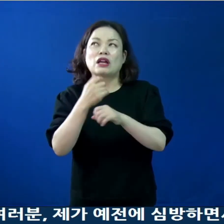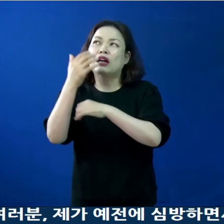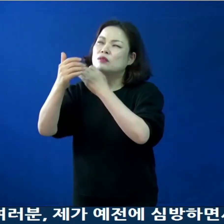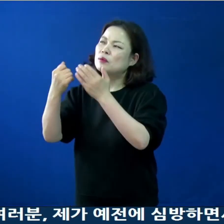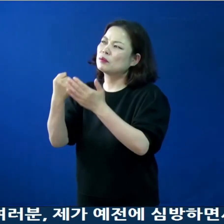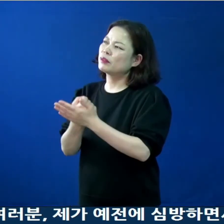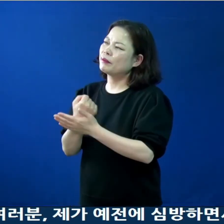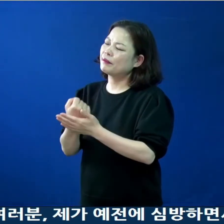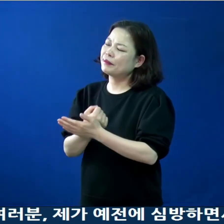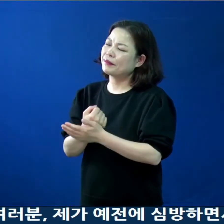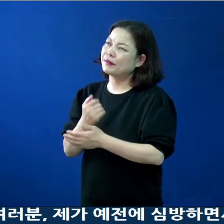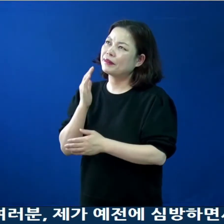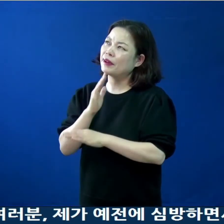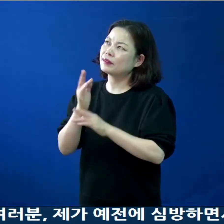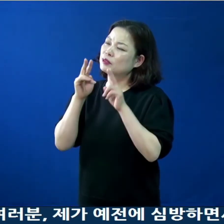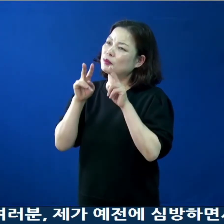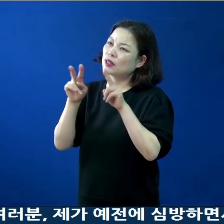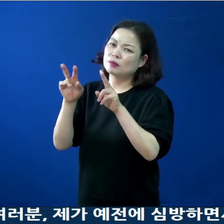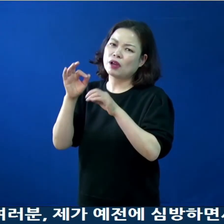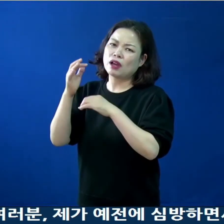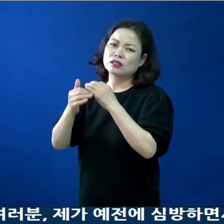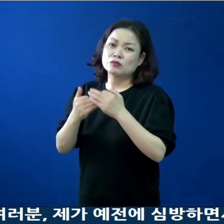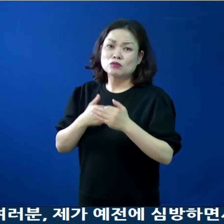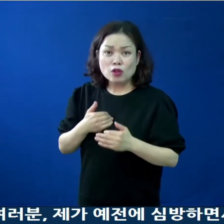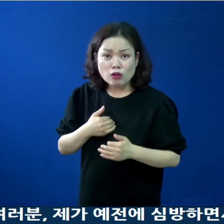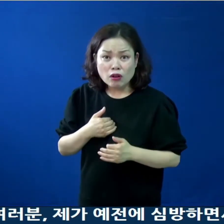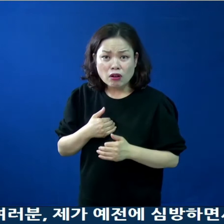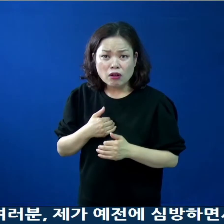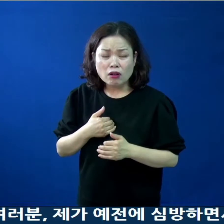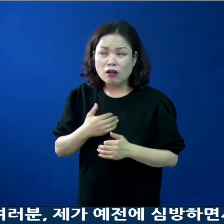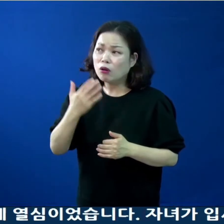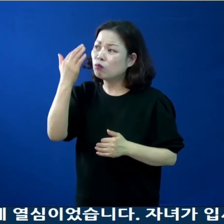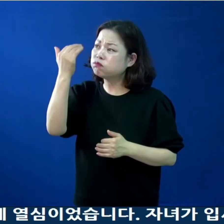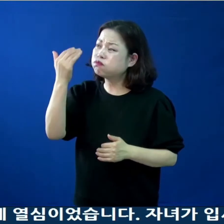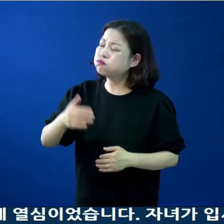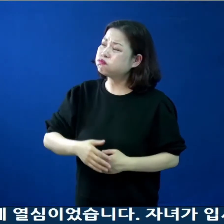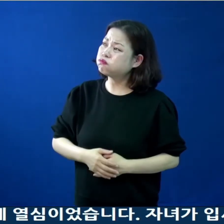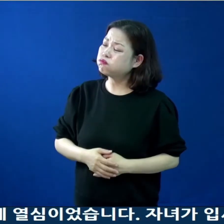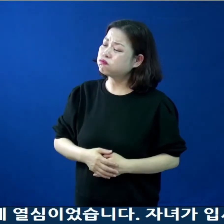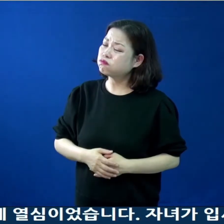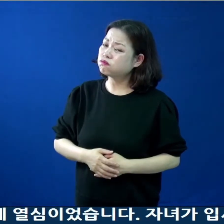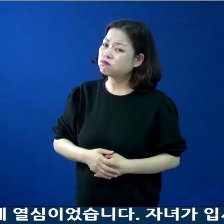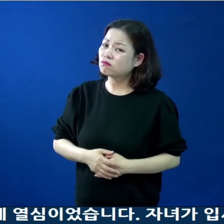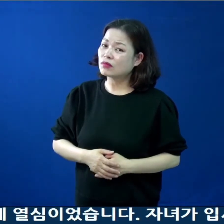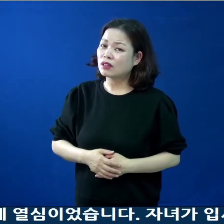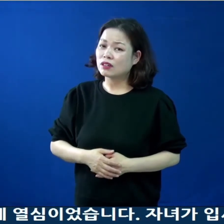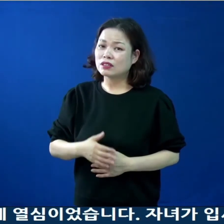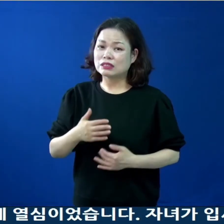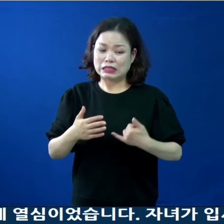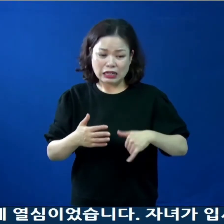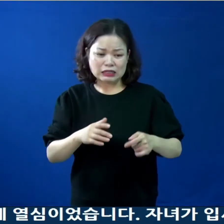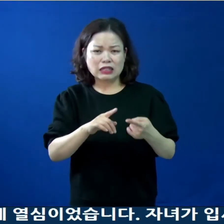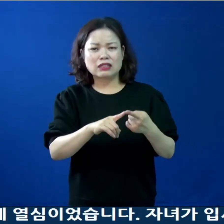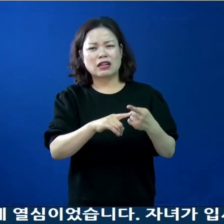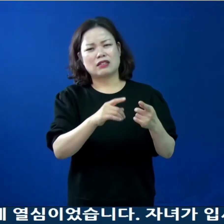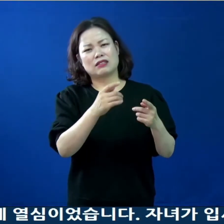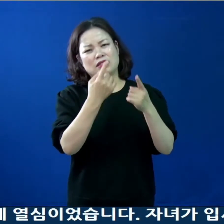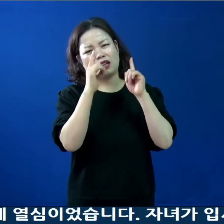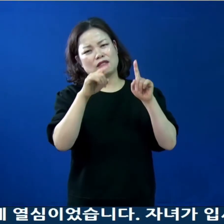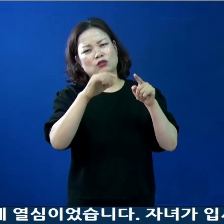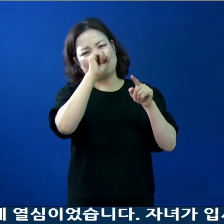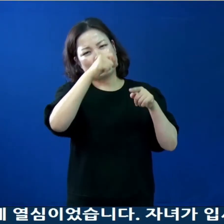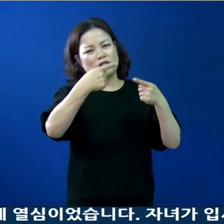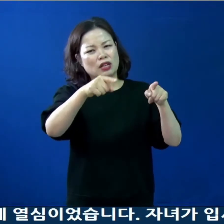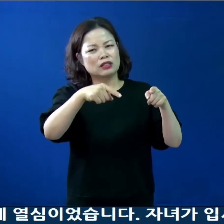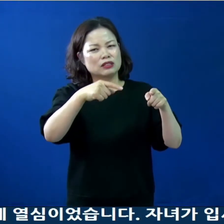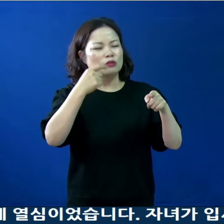섭섭해하시면서 하늘을 바라보고 하나님 제가 안 보이십니까? 막 이러면서 막 울면서 이렇게 따졌다는